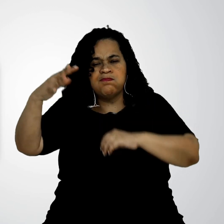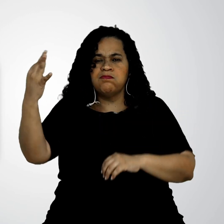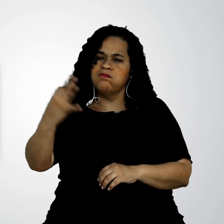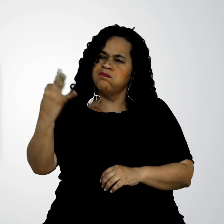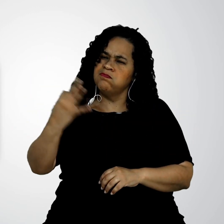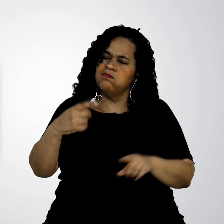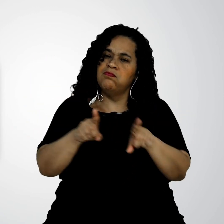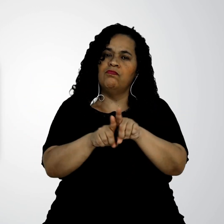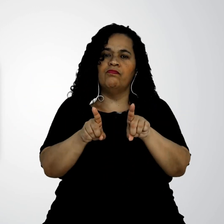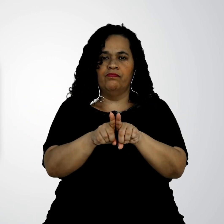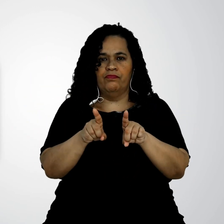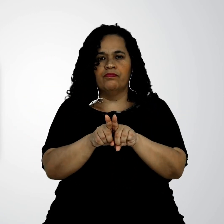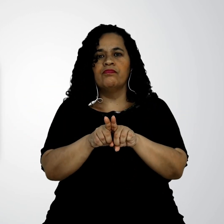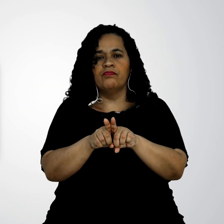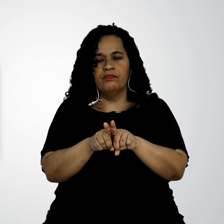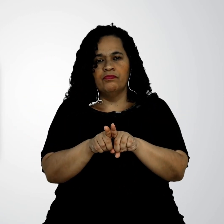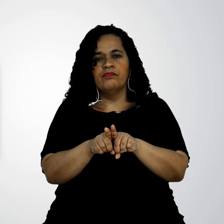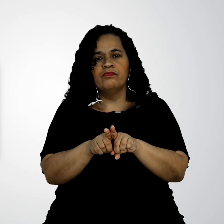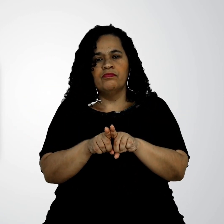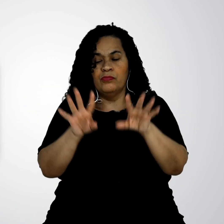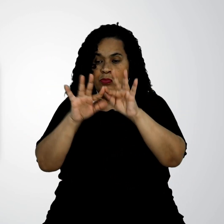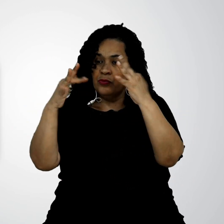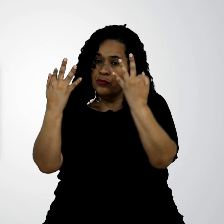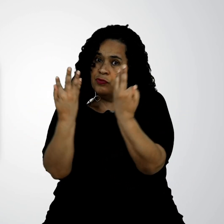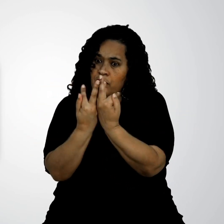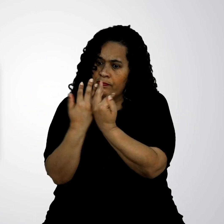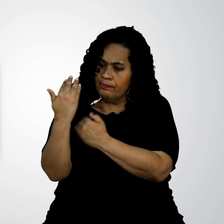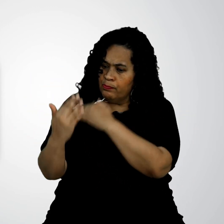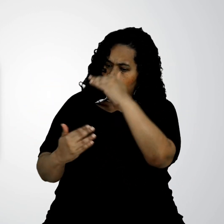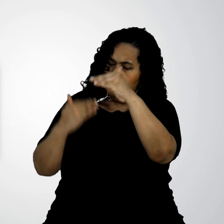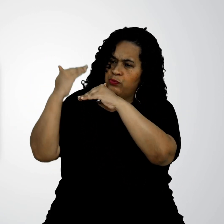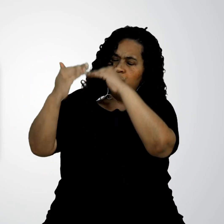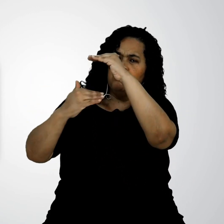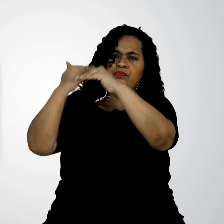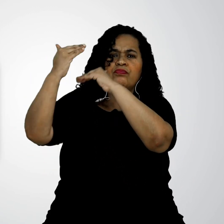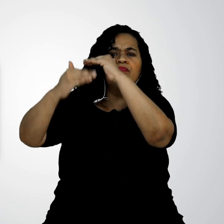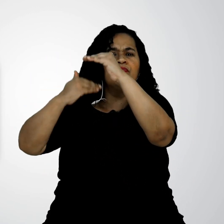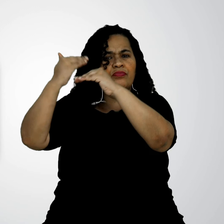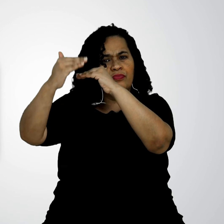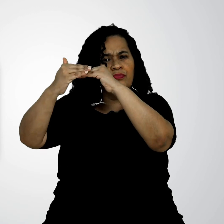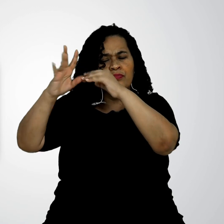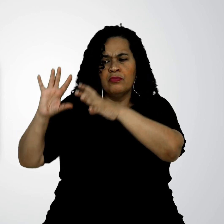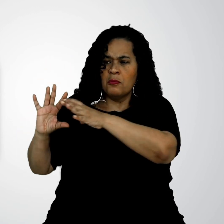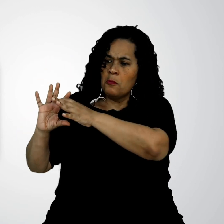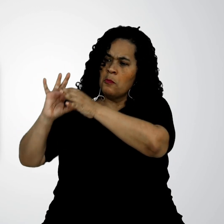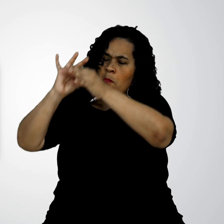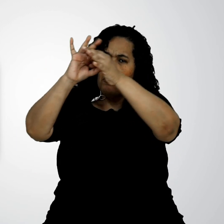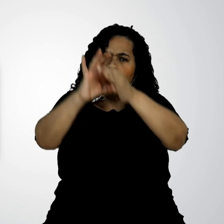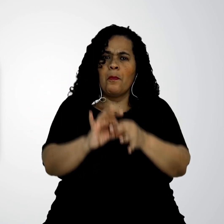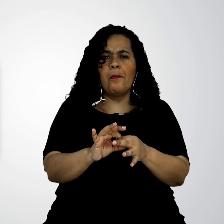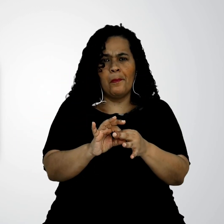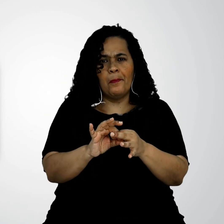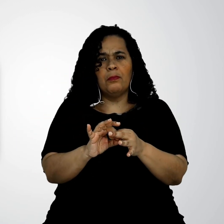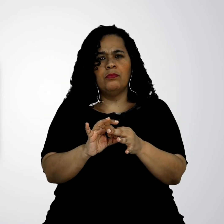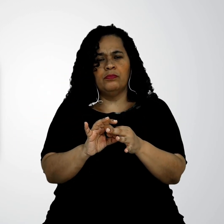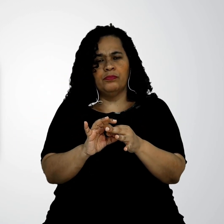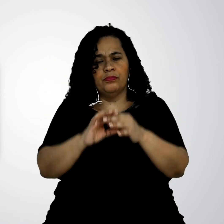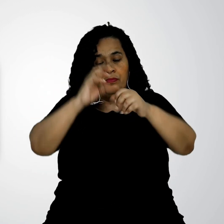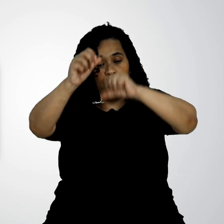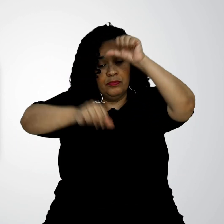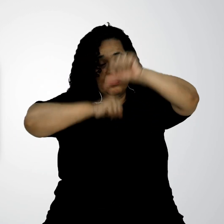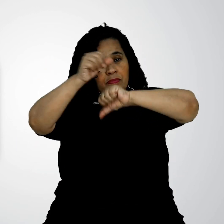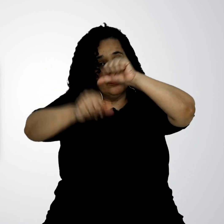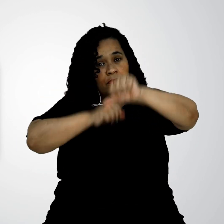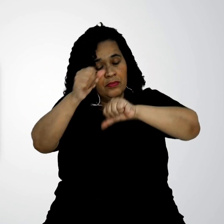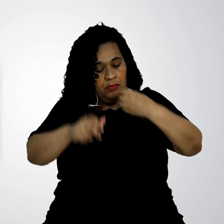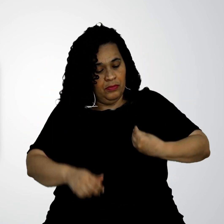trouxe crescimento para mim mesmo. Faz todo então, sentido. Isso é extraordinário. Todo esse contexto é um contexto de formação e transformação dentro do ambiente